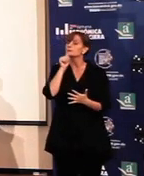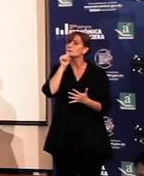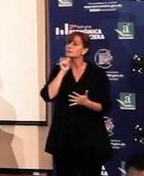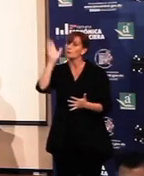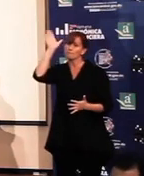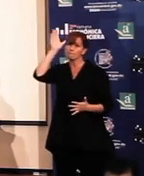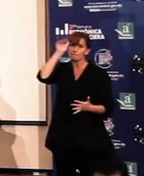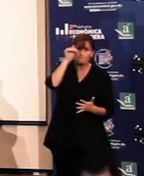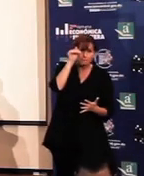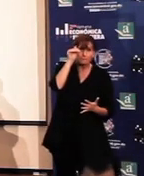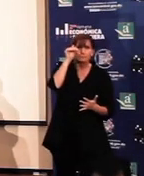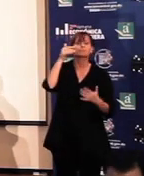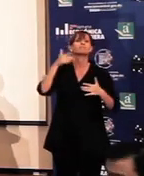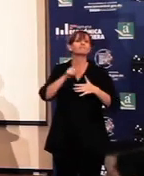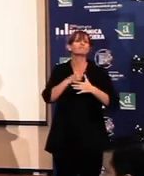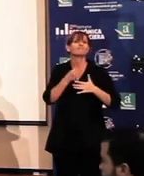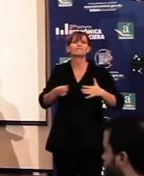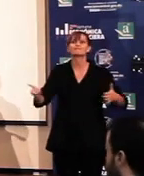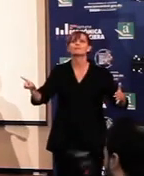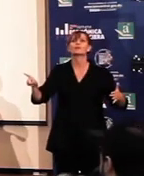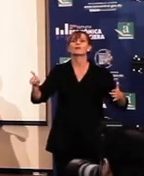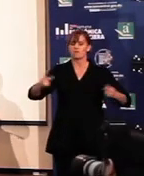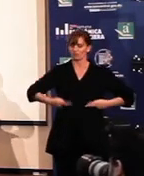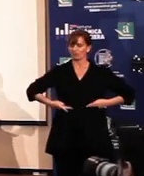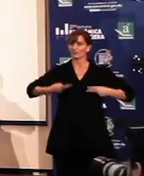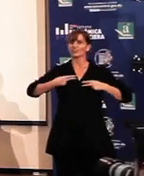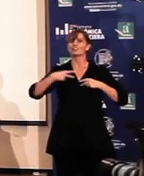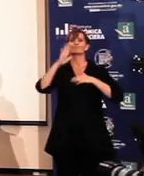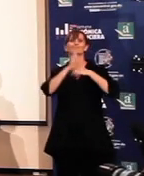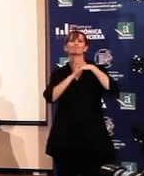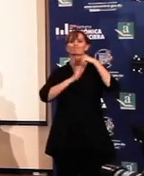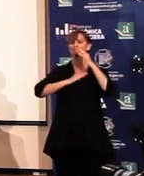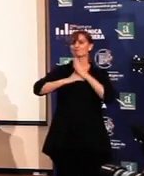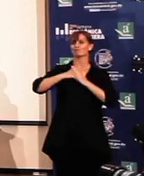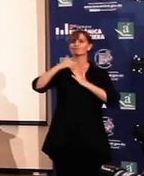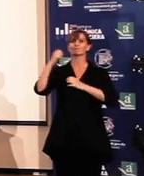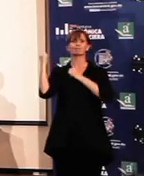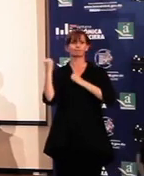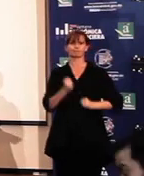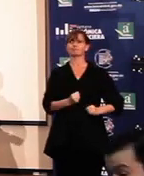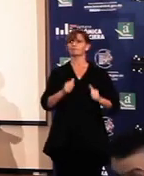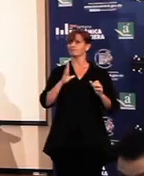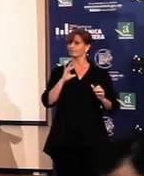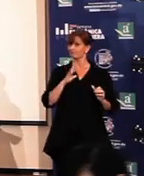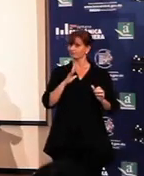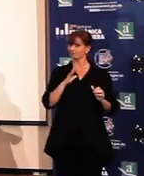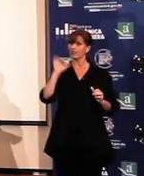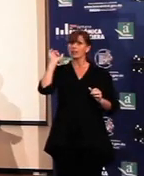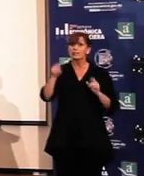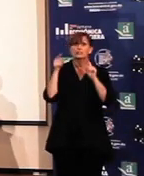tu perseverancia entonces vas a tener una calidad de vida garantizada en el tiempo. es el objetivo del programa